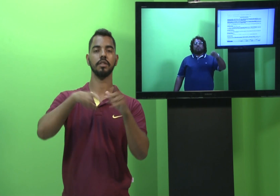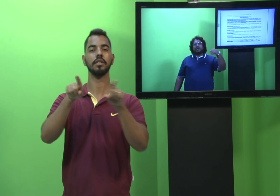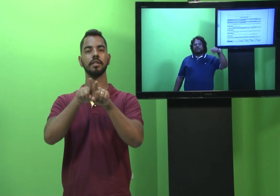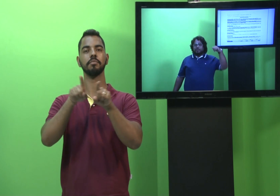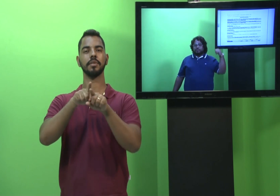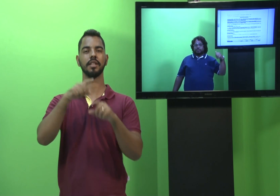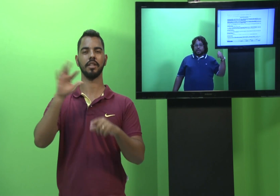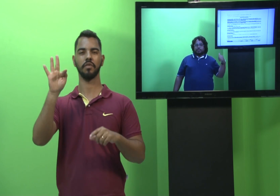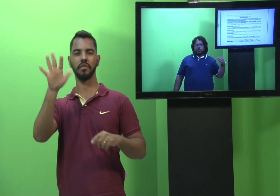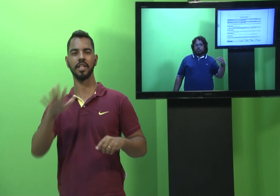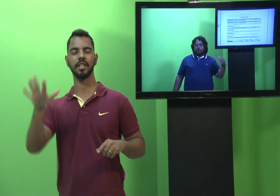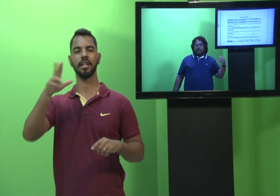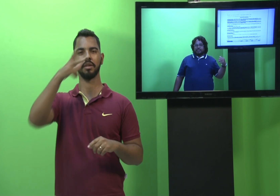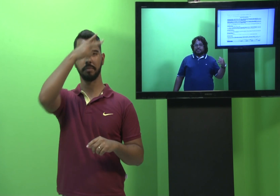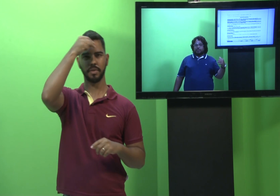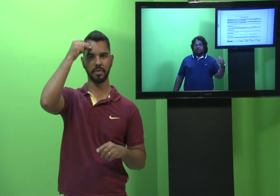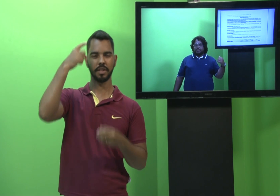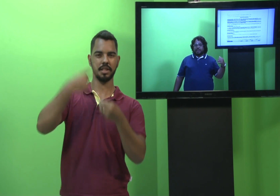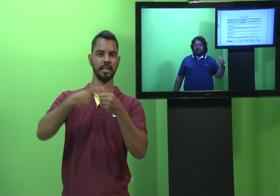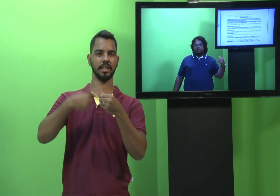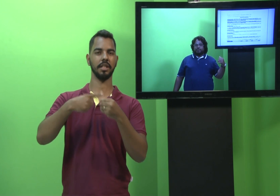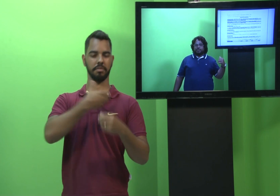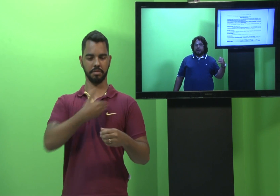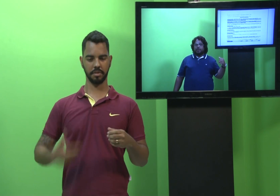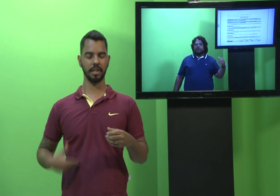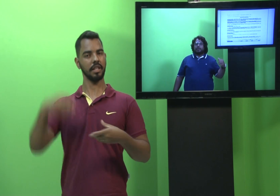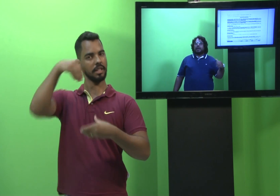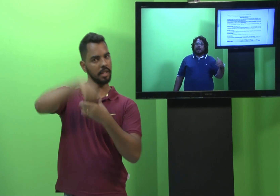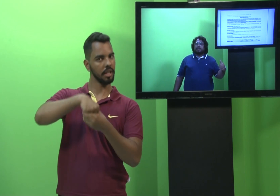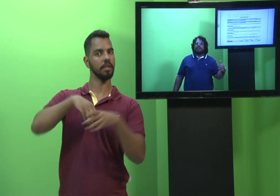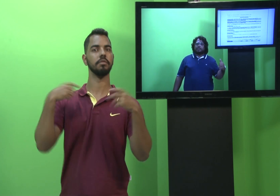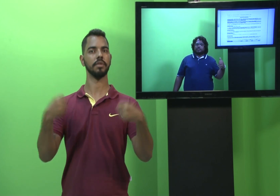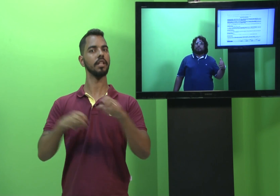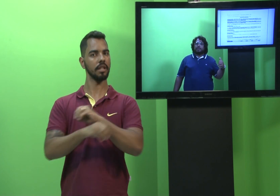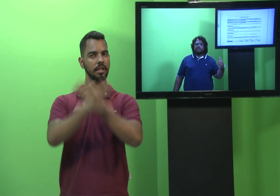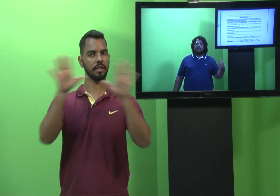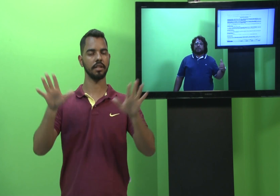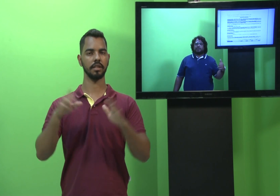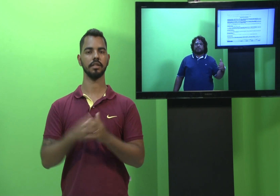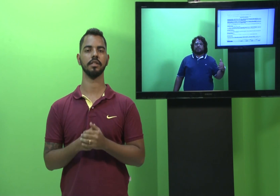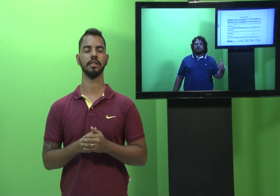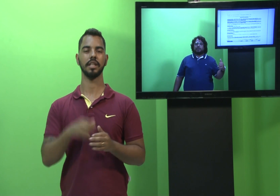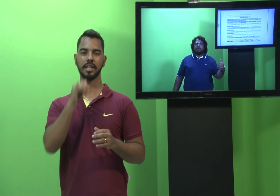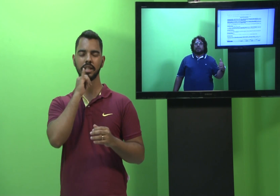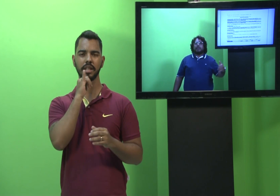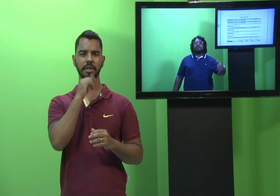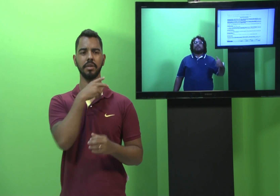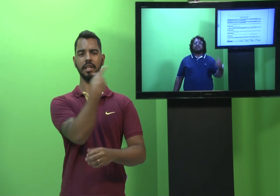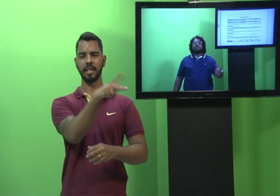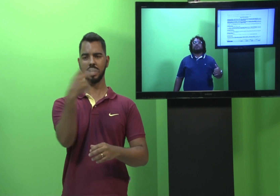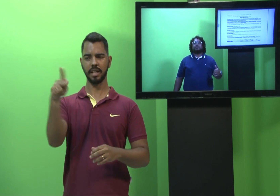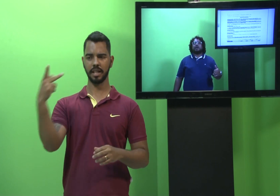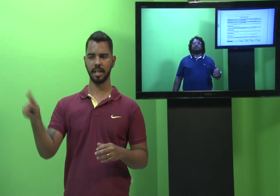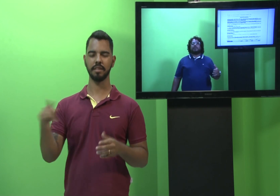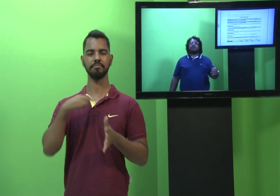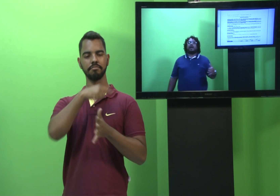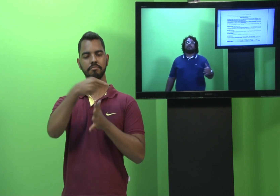Como já vimos antes, a comunicação empresarial e oficial tem características específicas que precisam ser